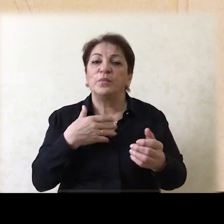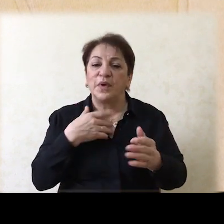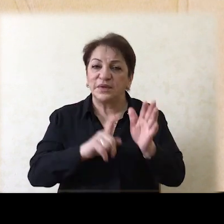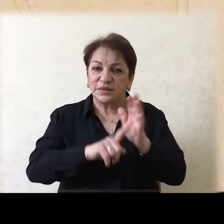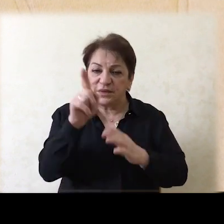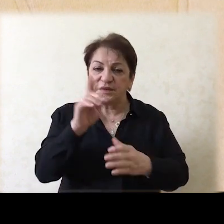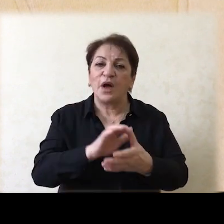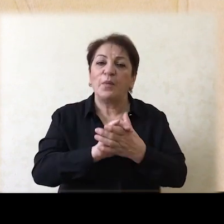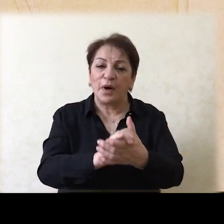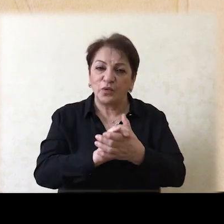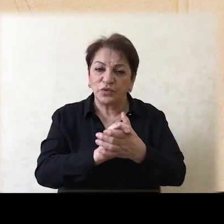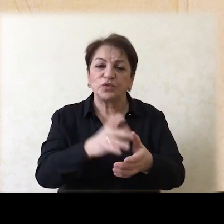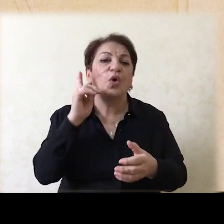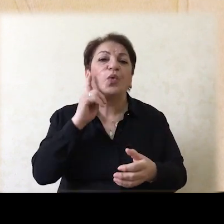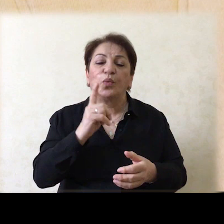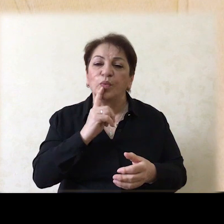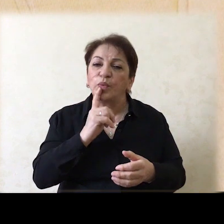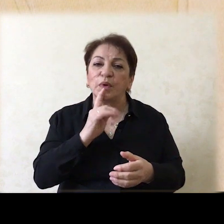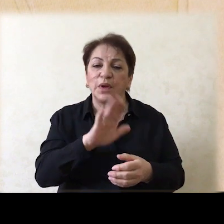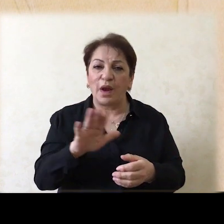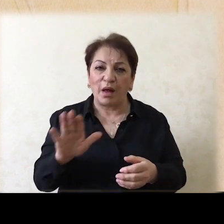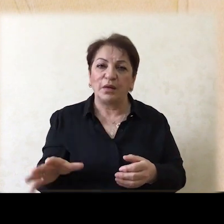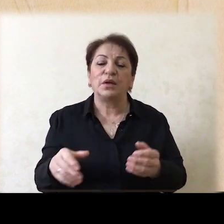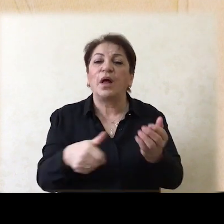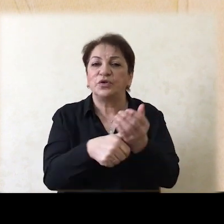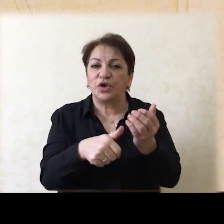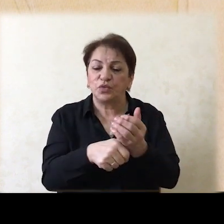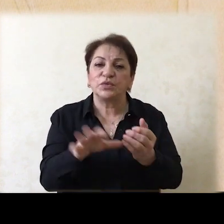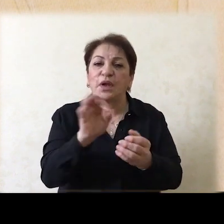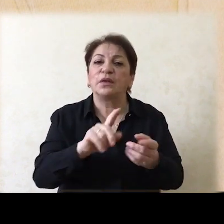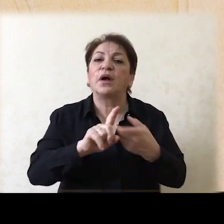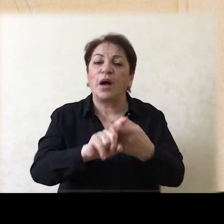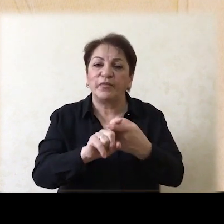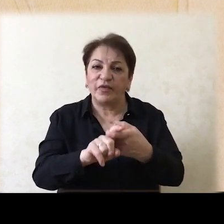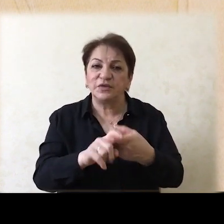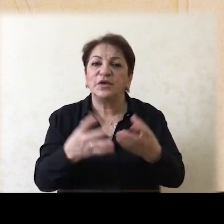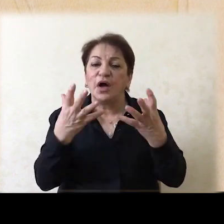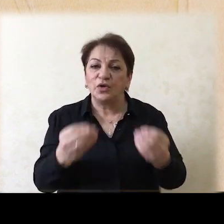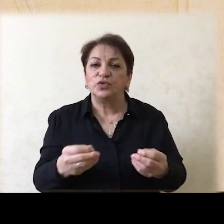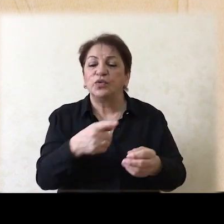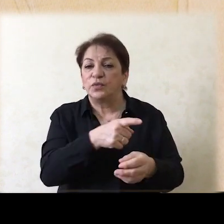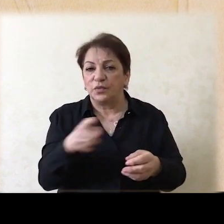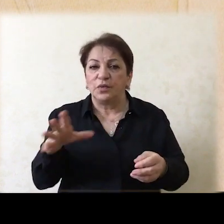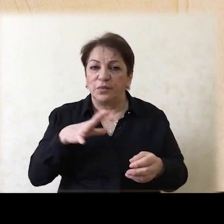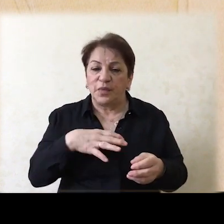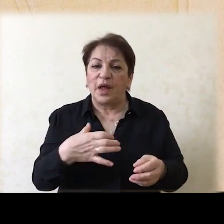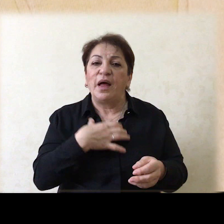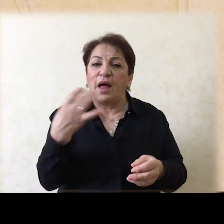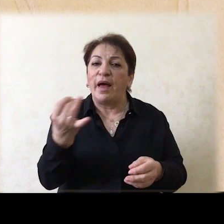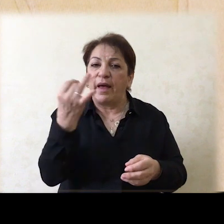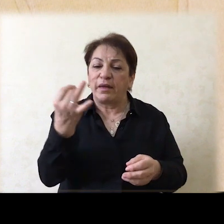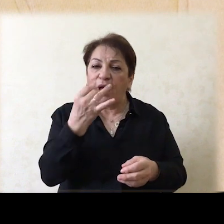այս համագործակցությունը լսող երեխաների աջակցությանը կապված, որը այսօր նաև ընդհանրում է